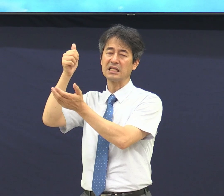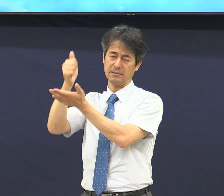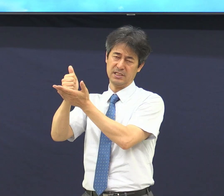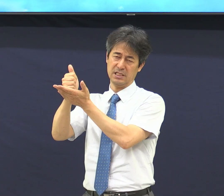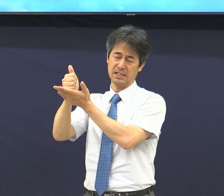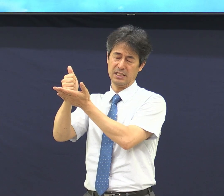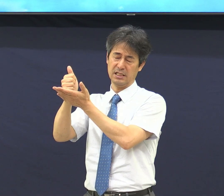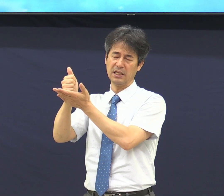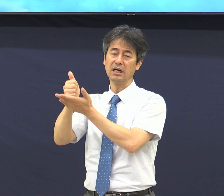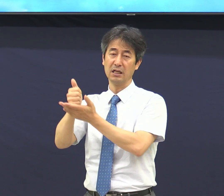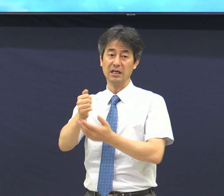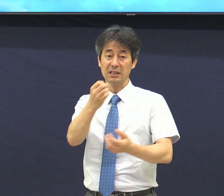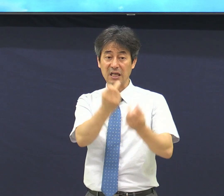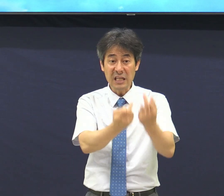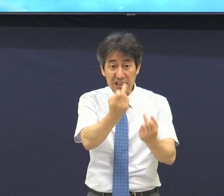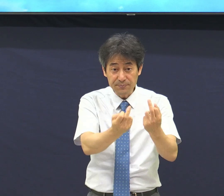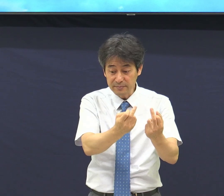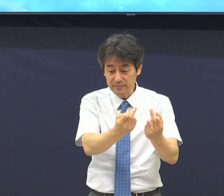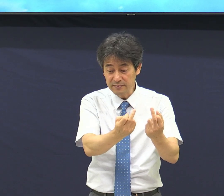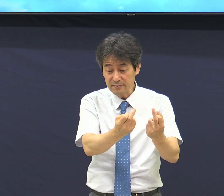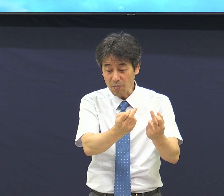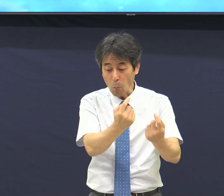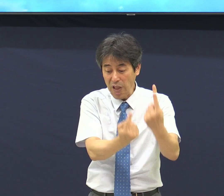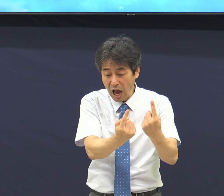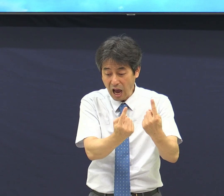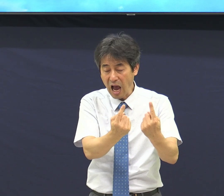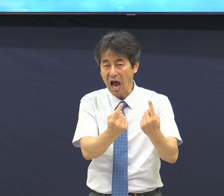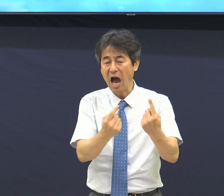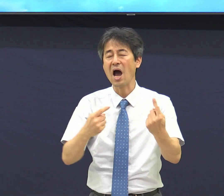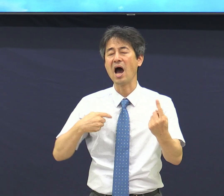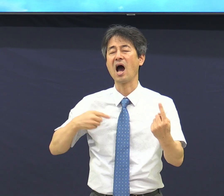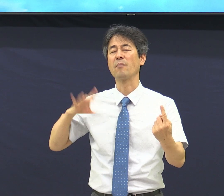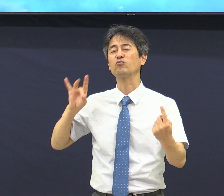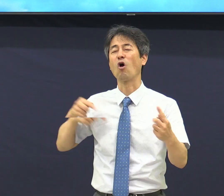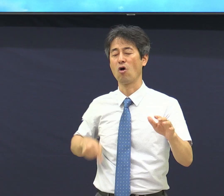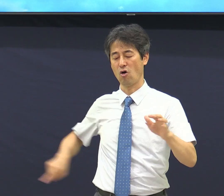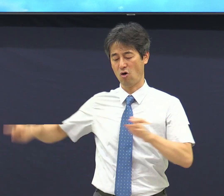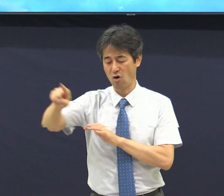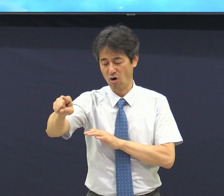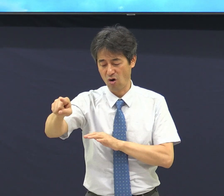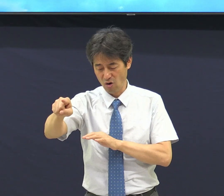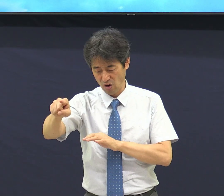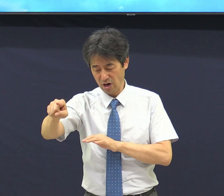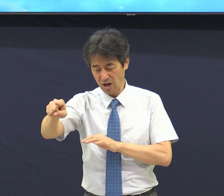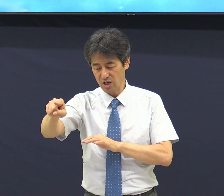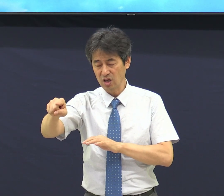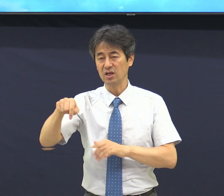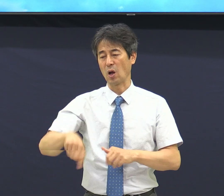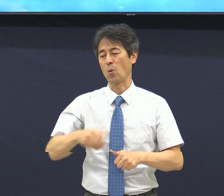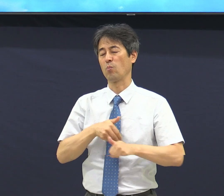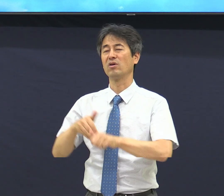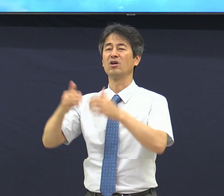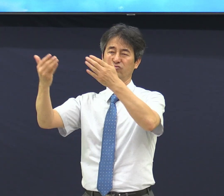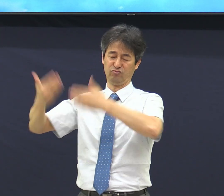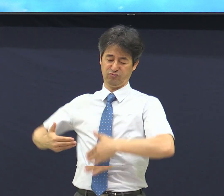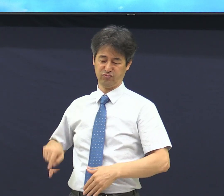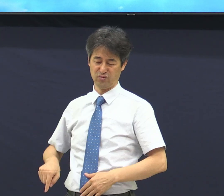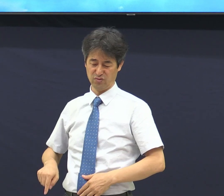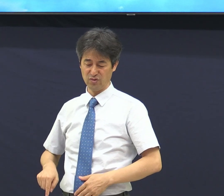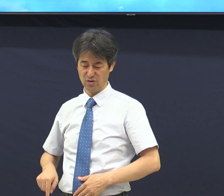이 양식을 파는 것은 하나님의 뜻으로 나보다